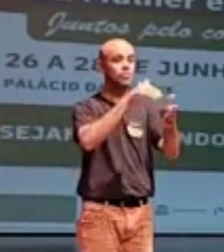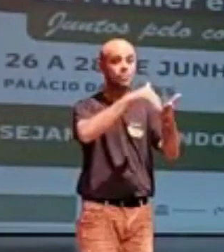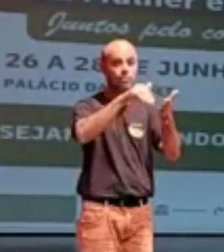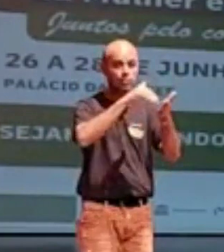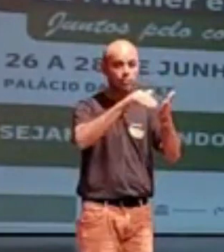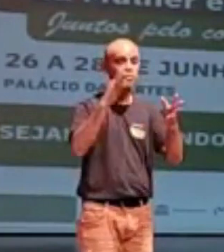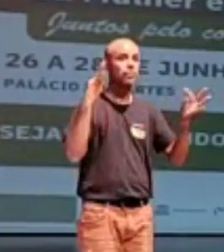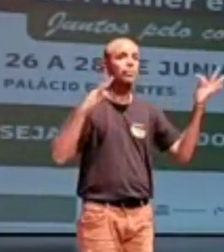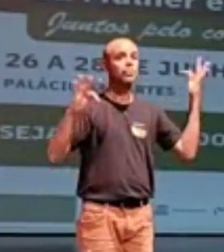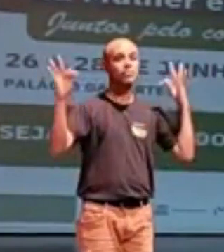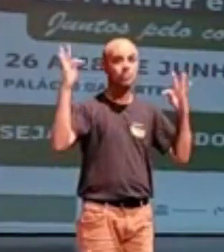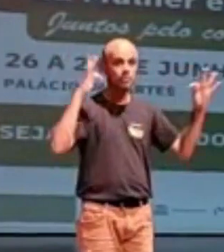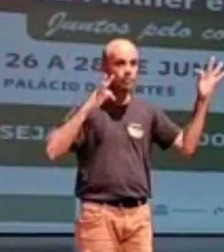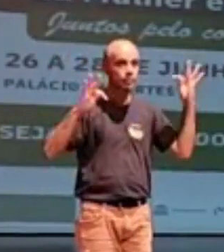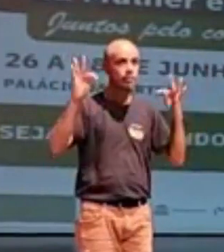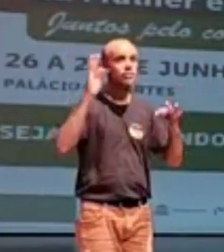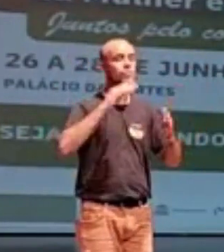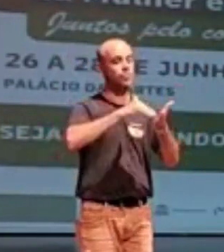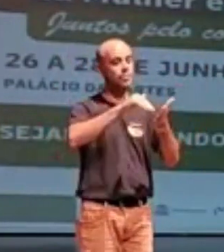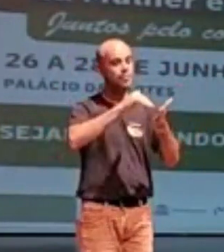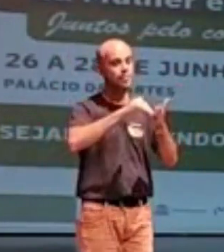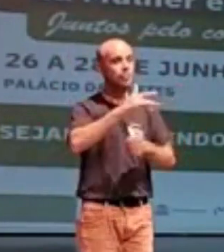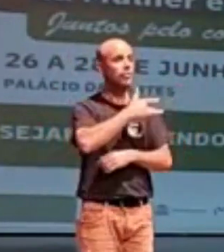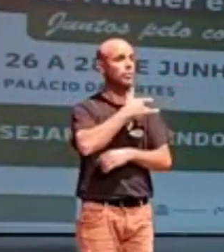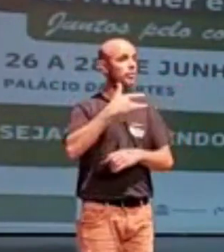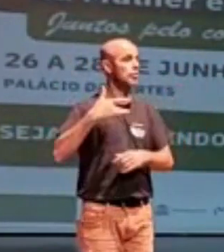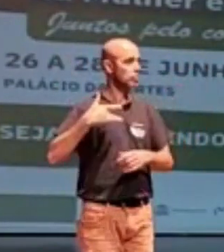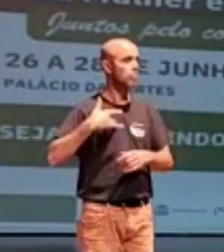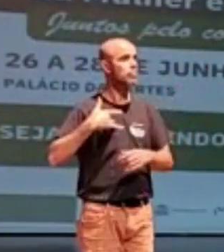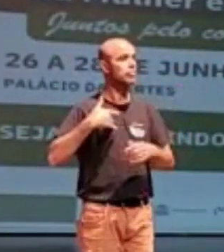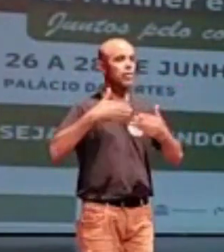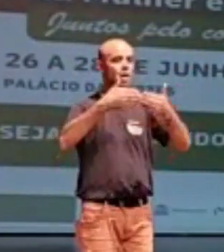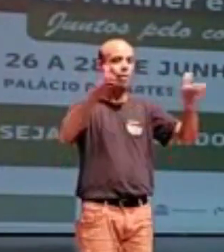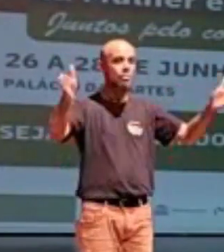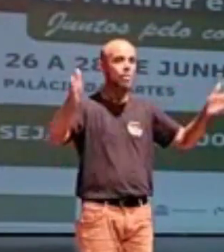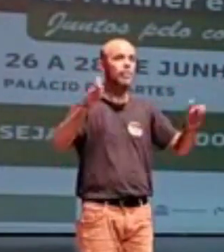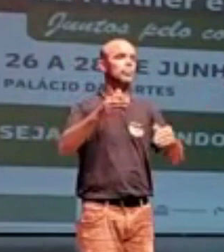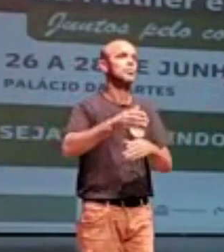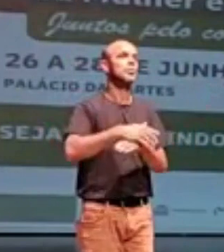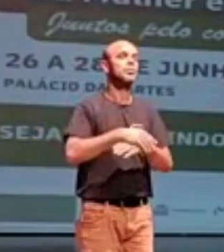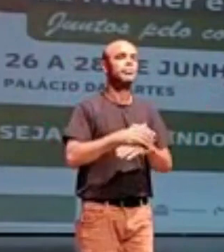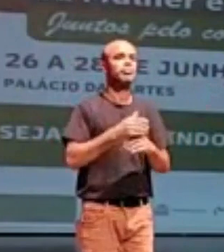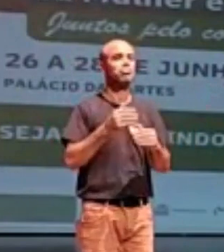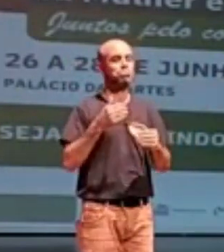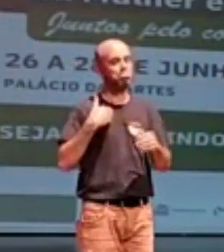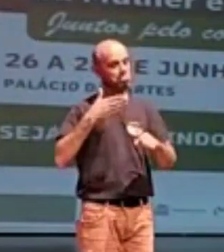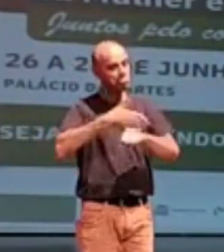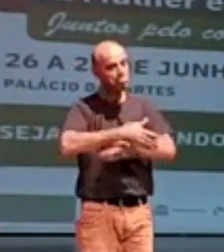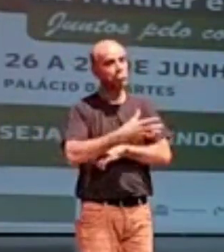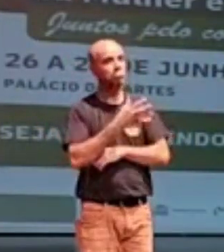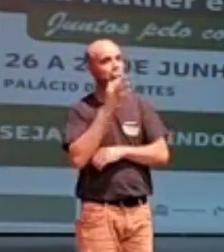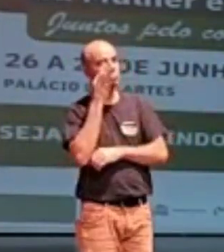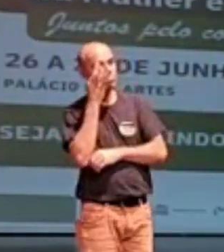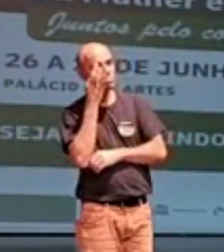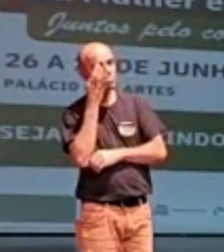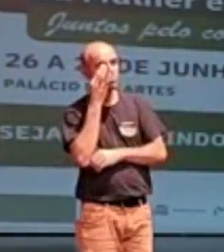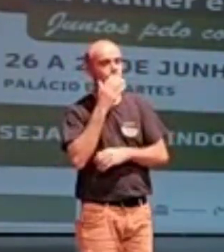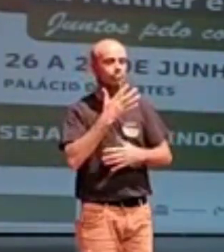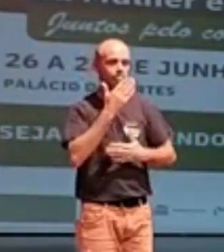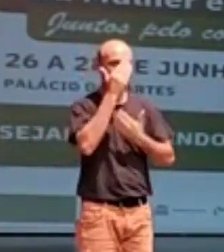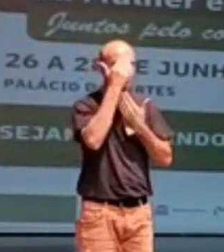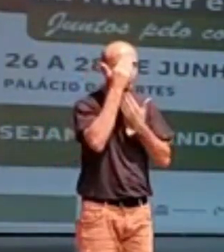de Turismo, o secretário de Saúde que esteve aqui na abertura do cerimonial. Eu acho que gratidão nunca é